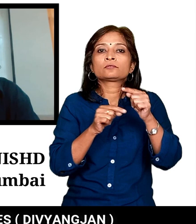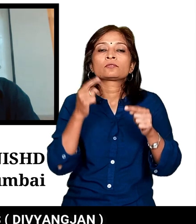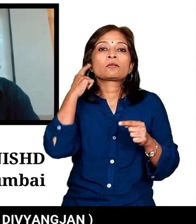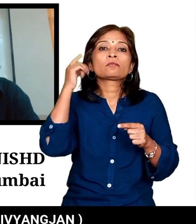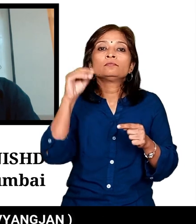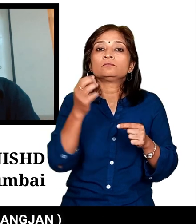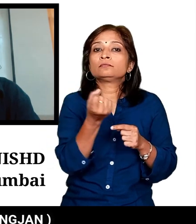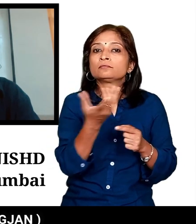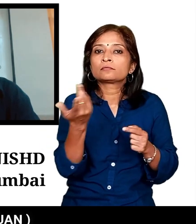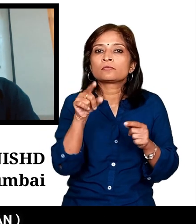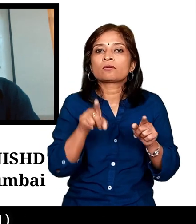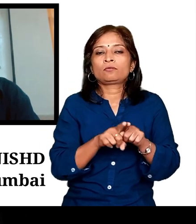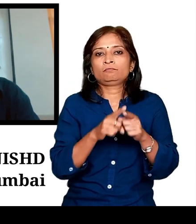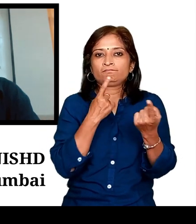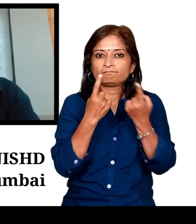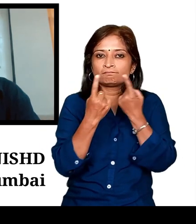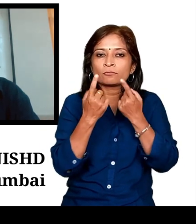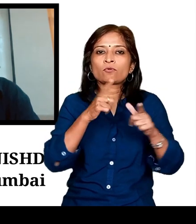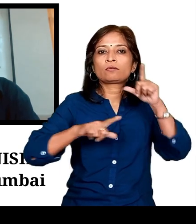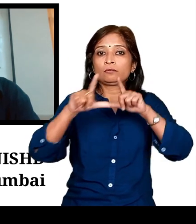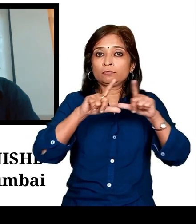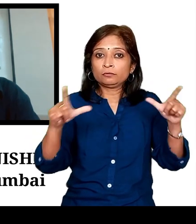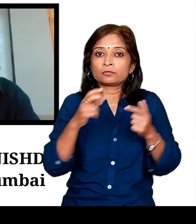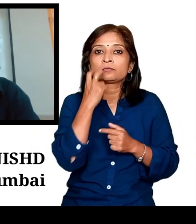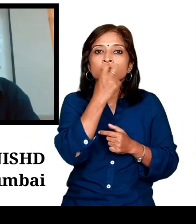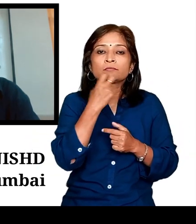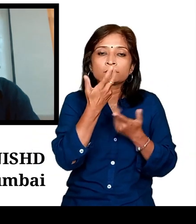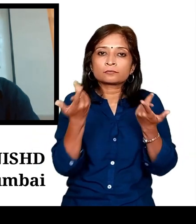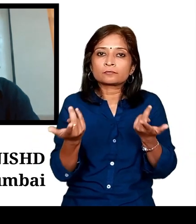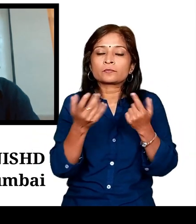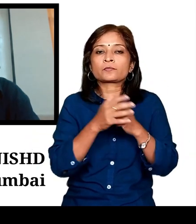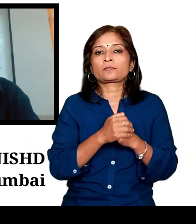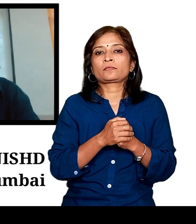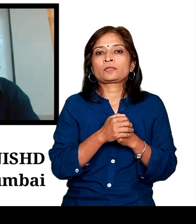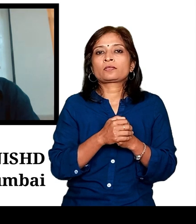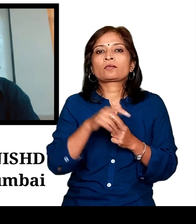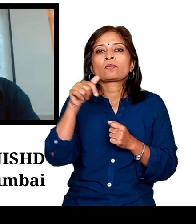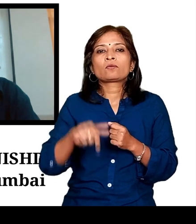that. Assessment of language, assessment of speech, and